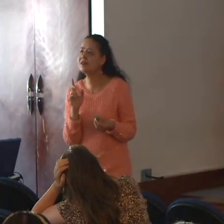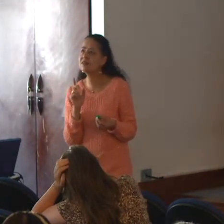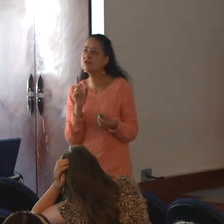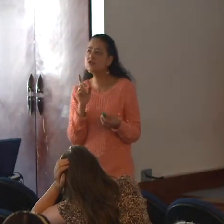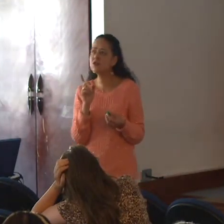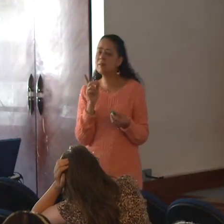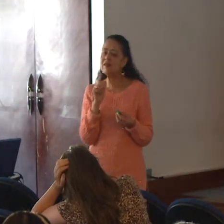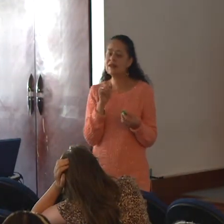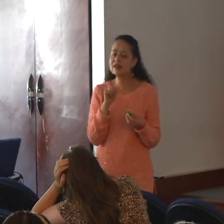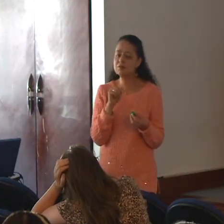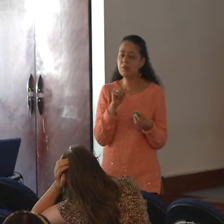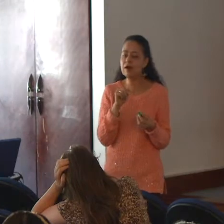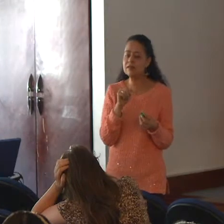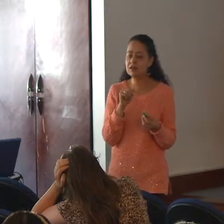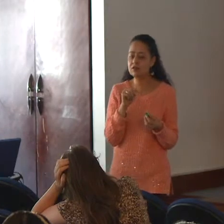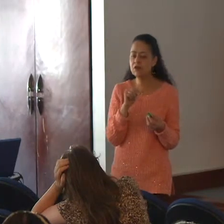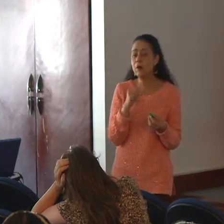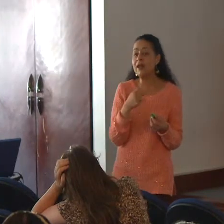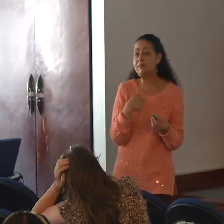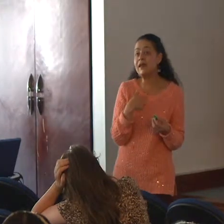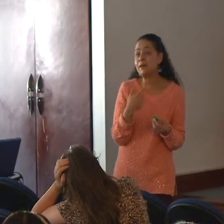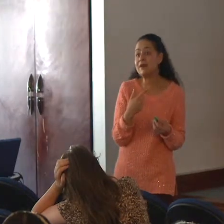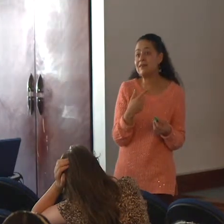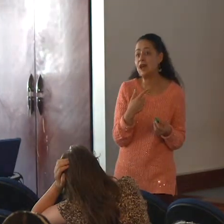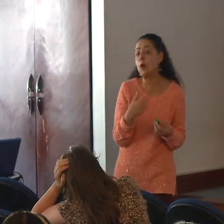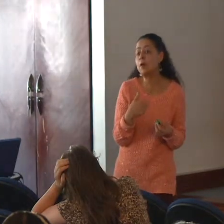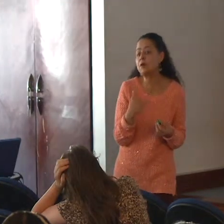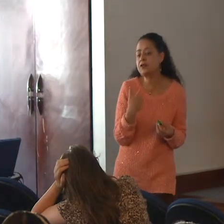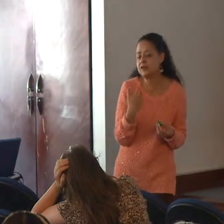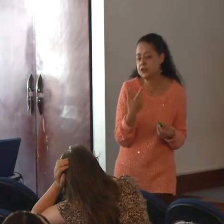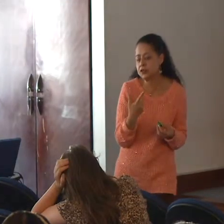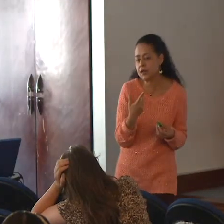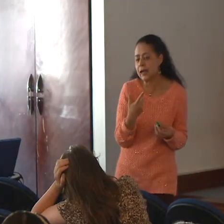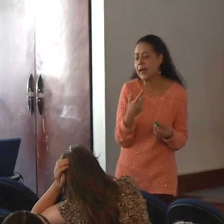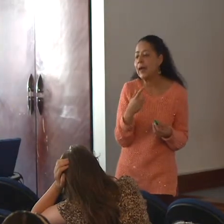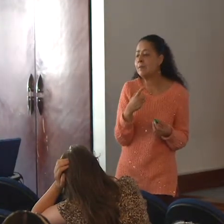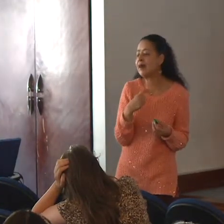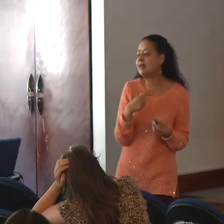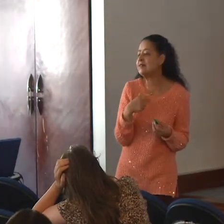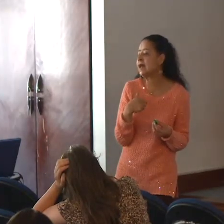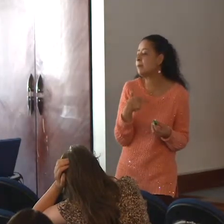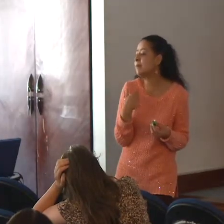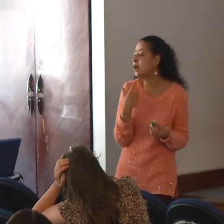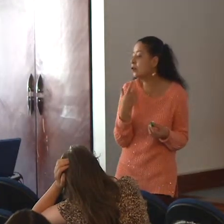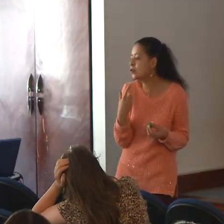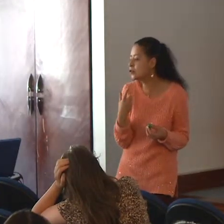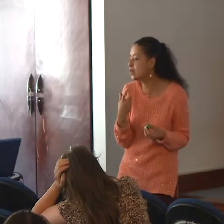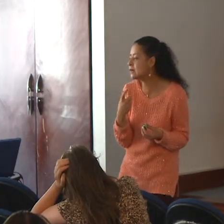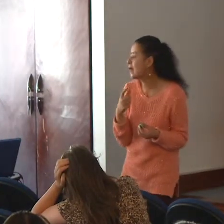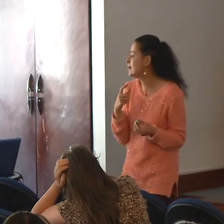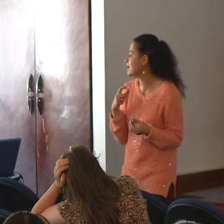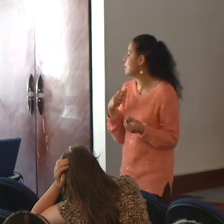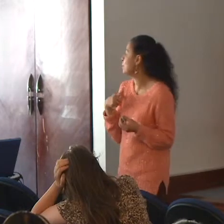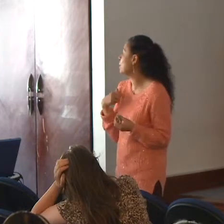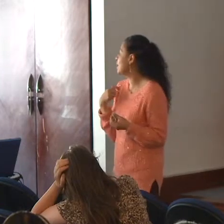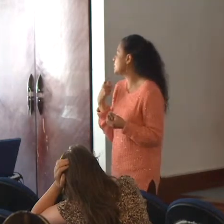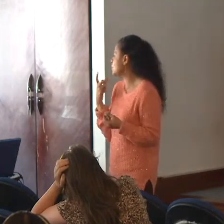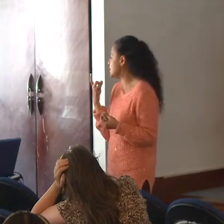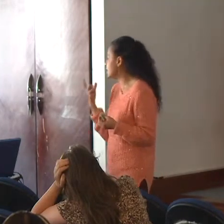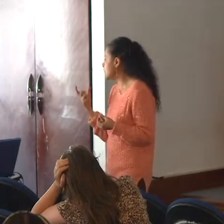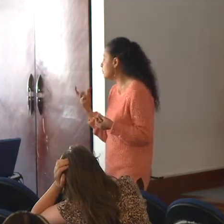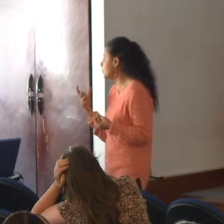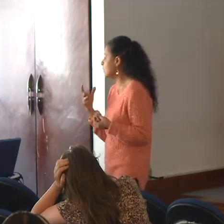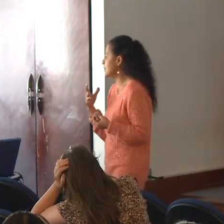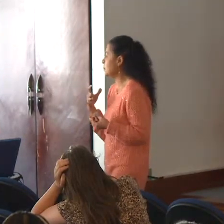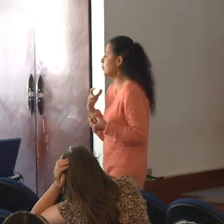planteaba la doctora Soraya es no solamente respuesta, ¿no? ¿Cuál es mi capacidad como profesional para agenciar preguntas de